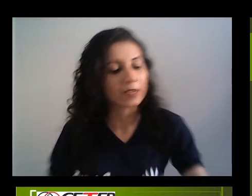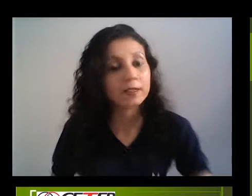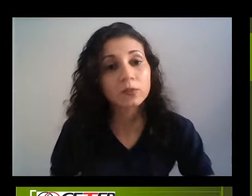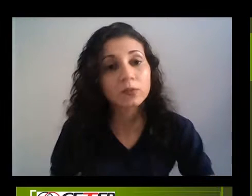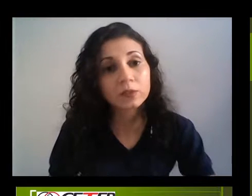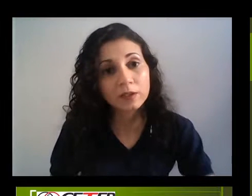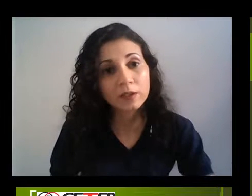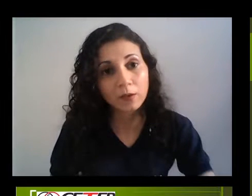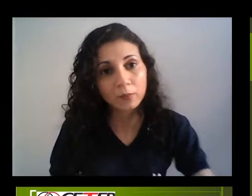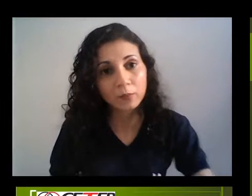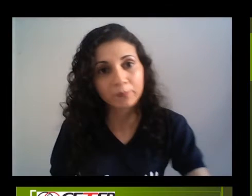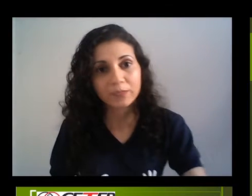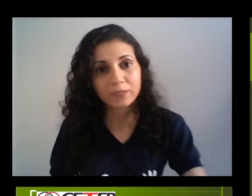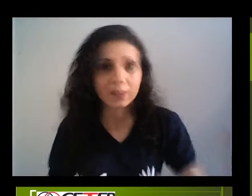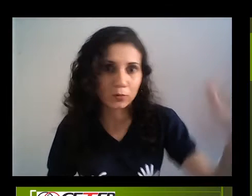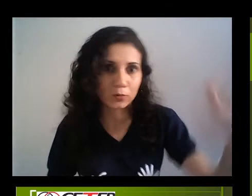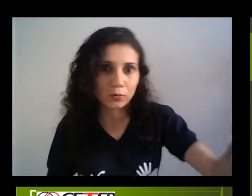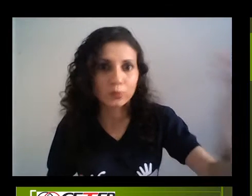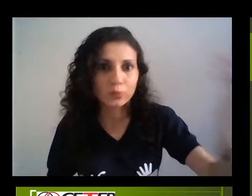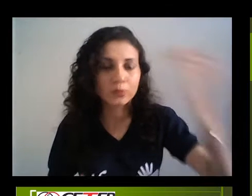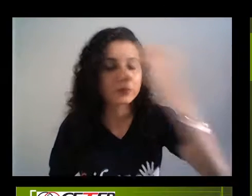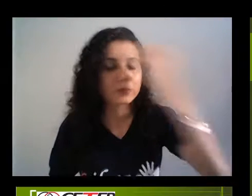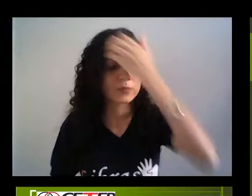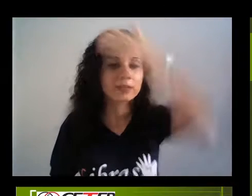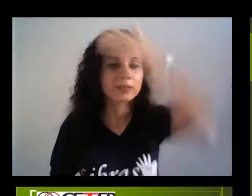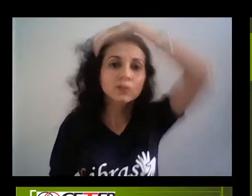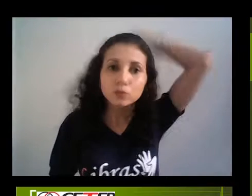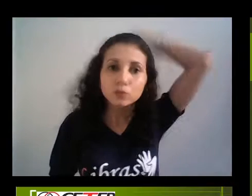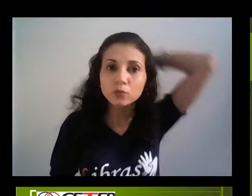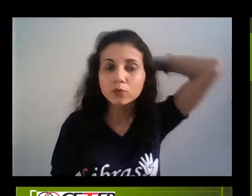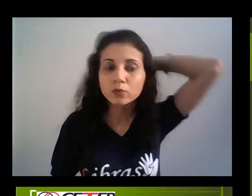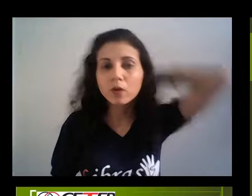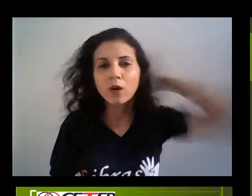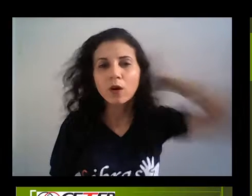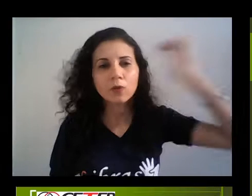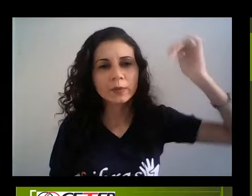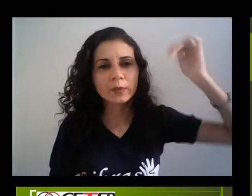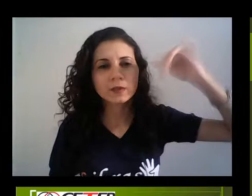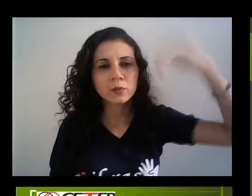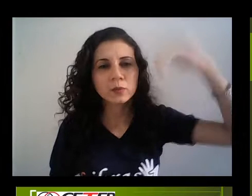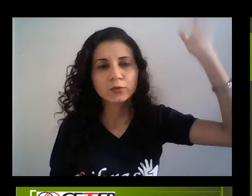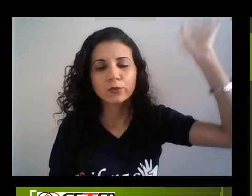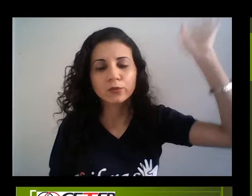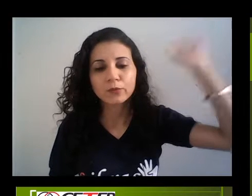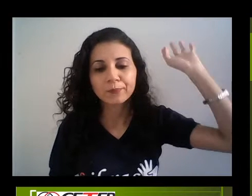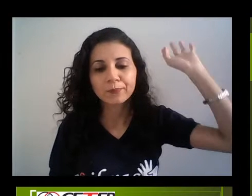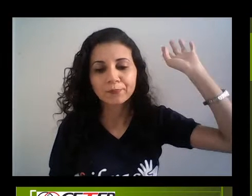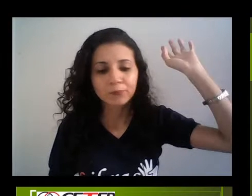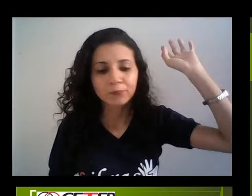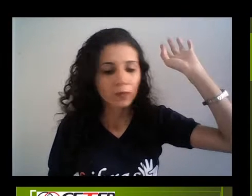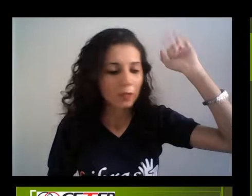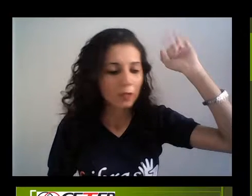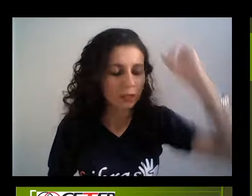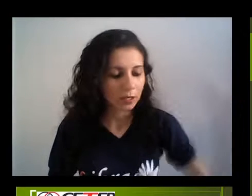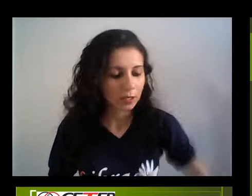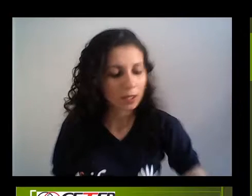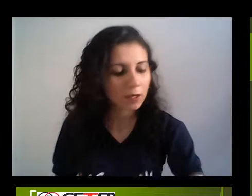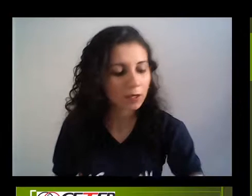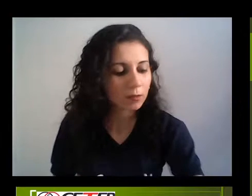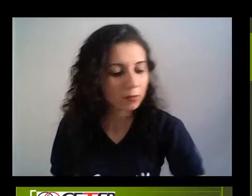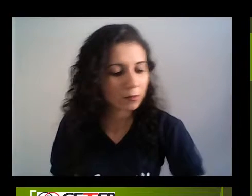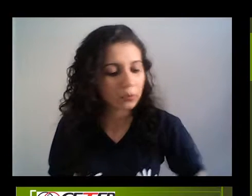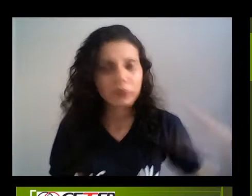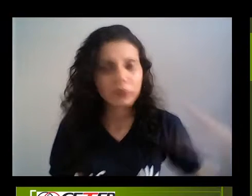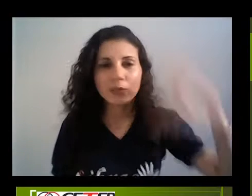vai ter um sinal, né? O surdo precisa de um surdo ou uma pessoa que